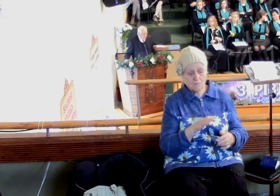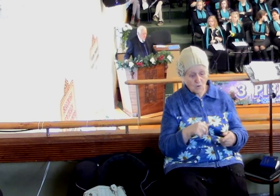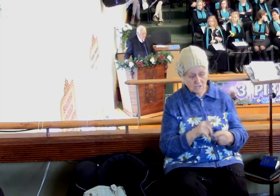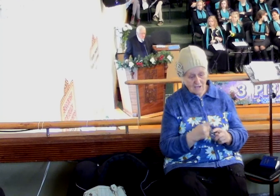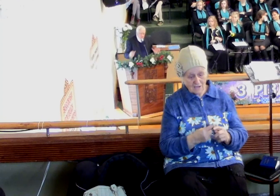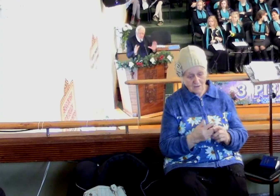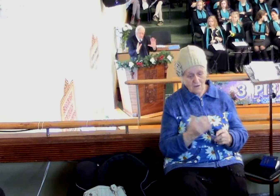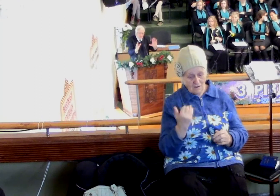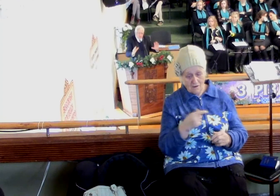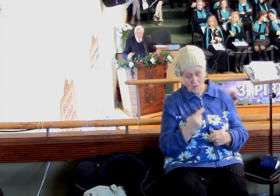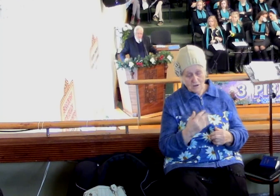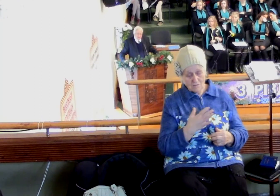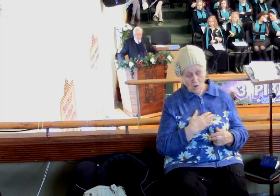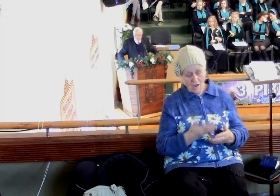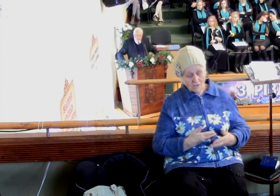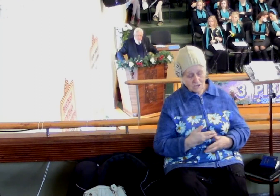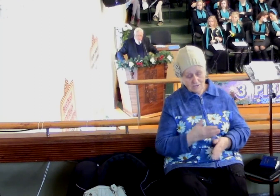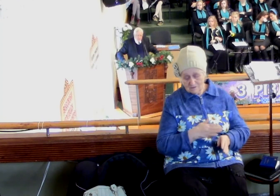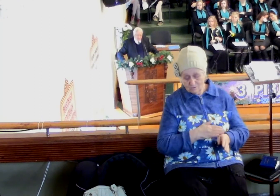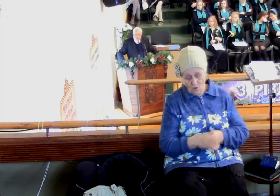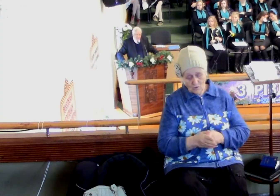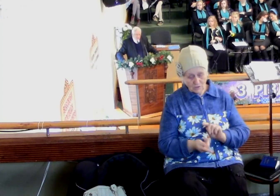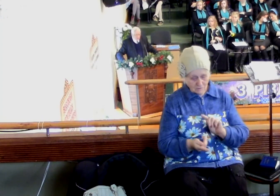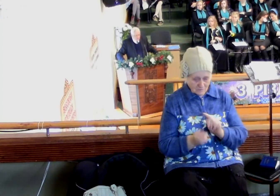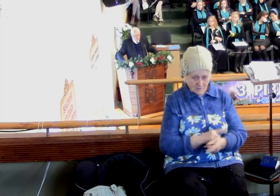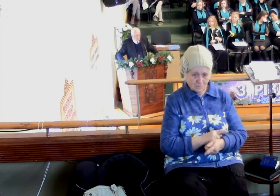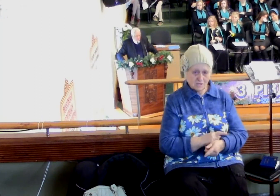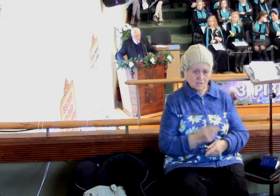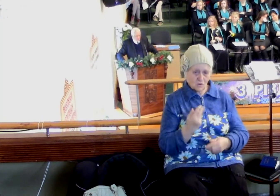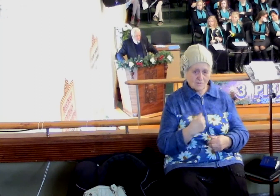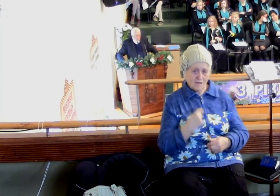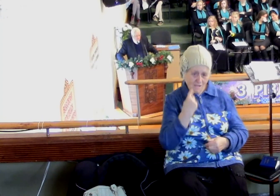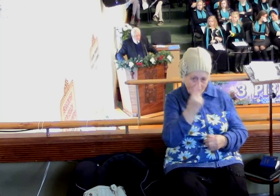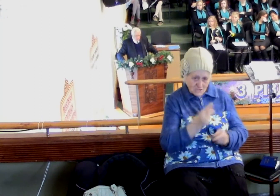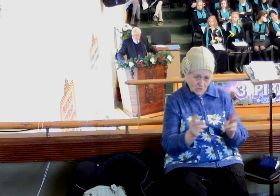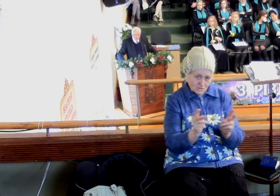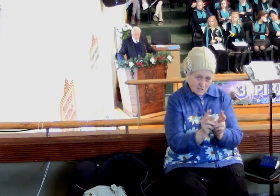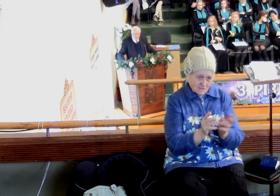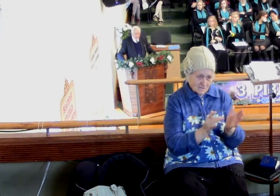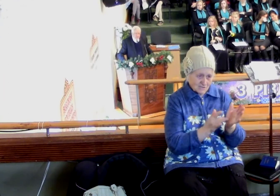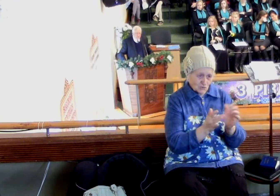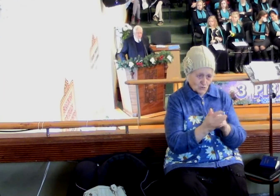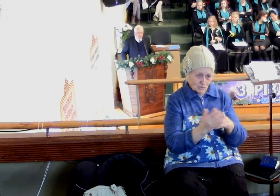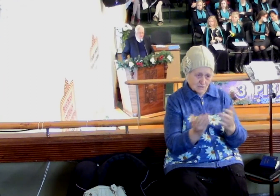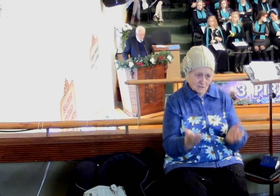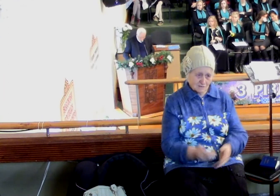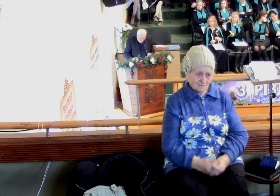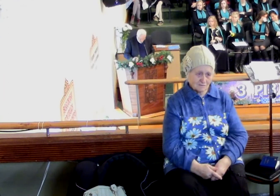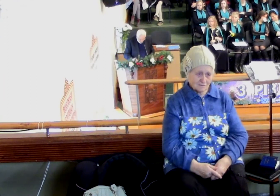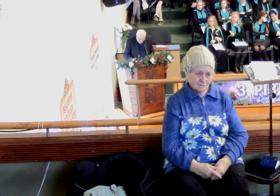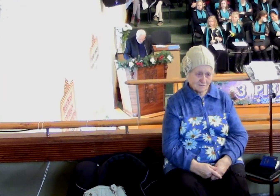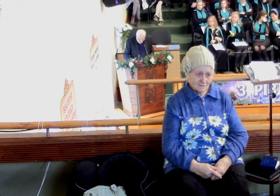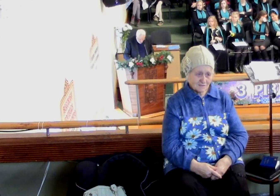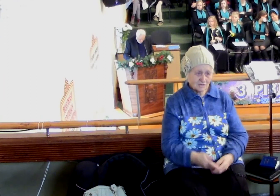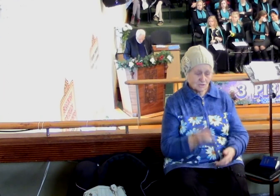изменило. Когда я лично встретился с Иисусом Христом. Да, тьма, друзья, сегодня